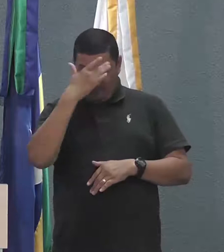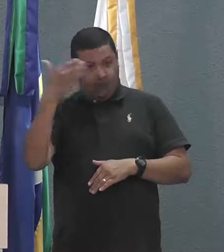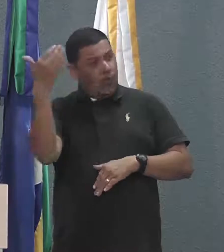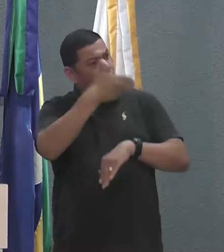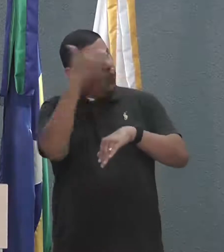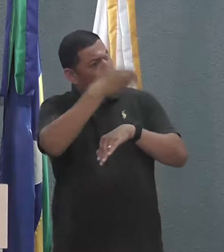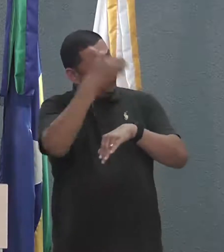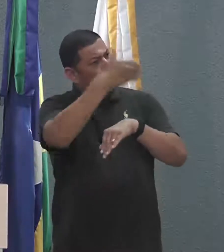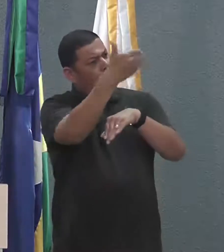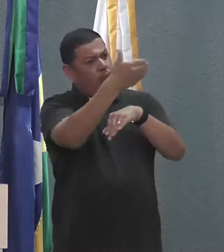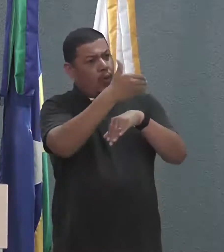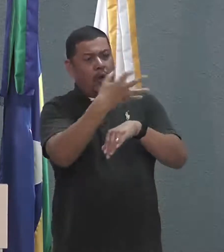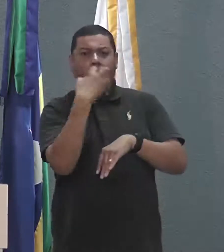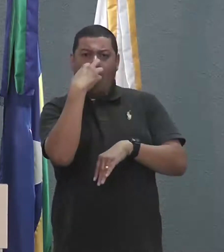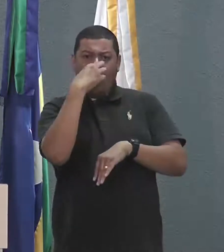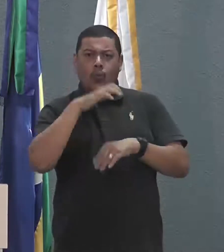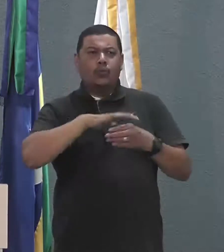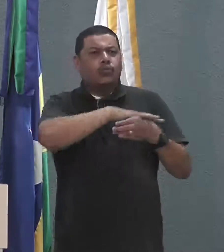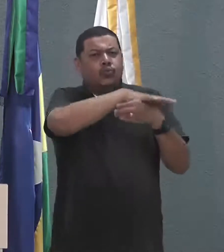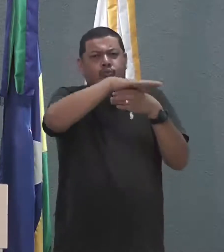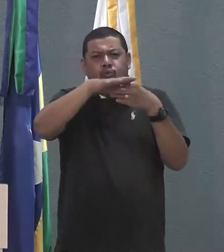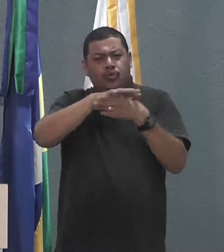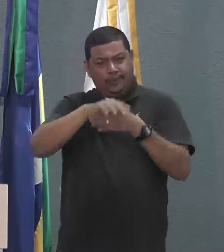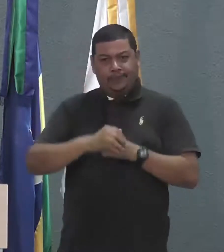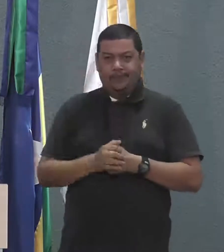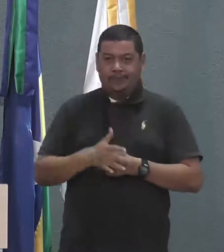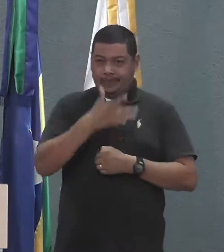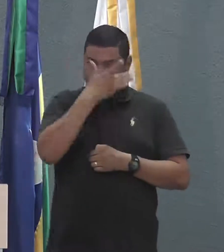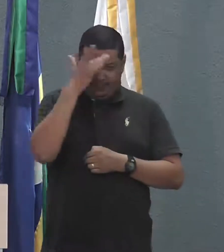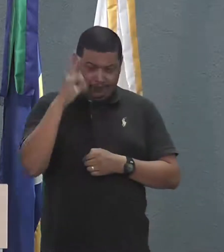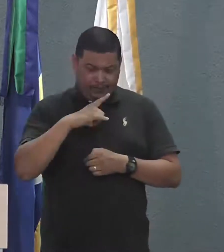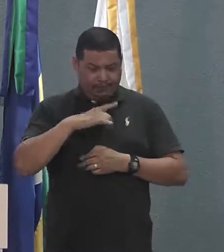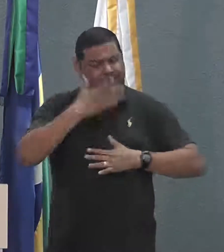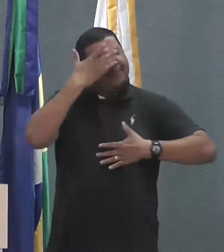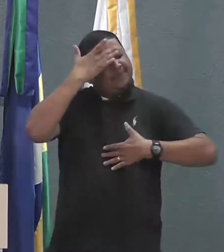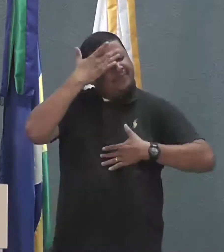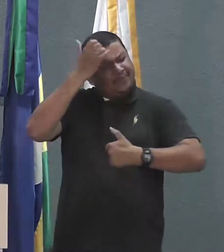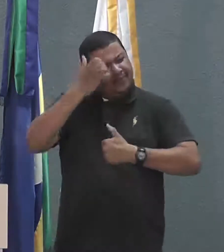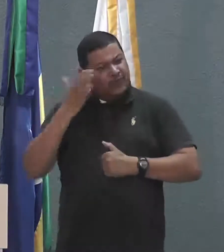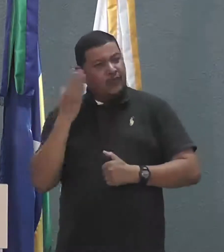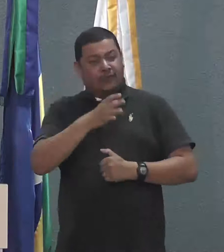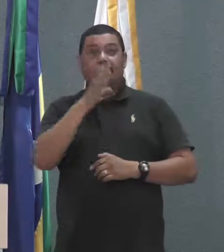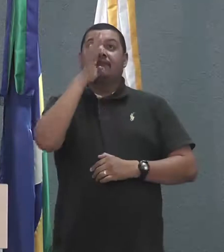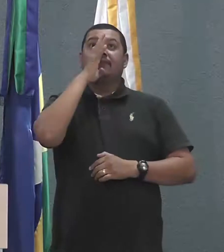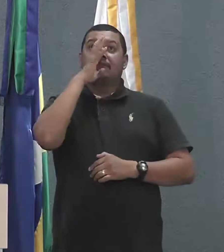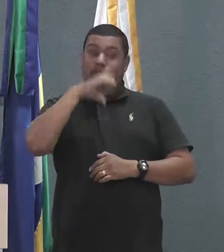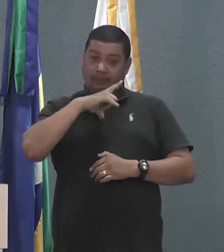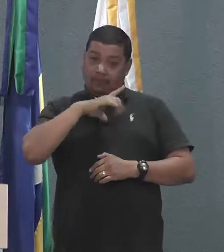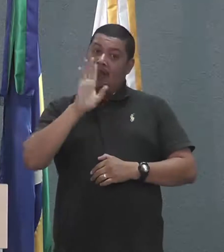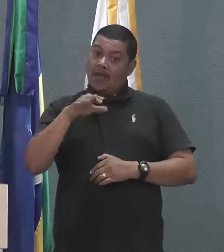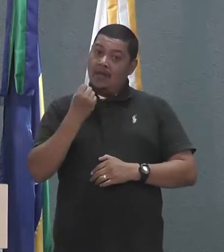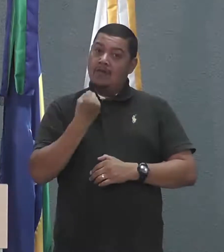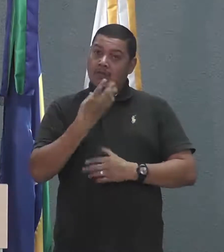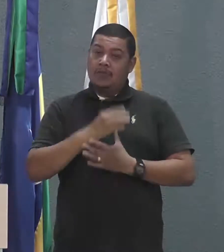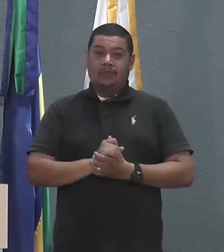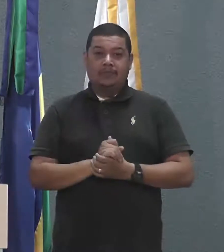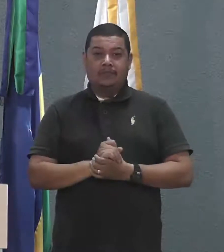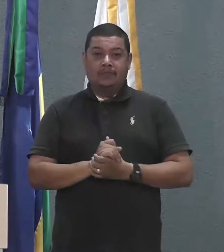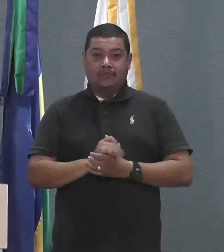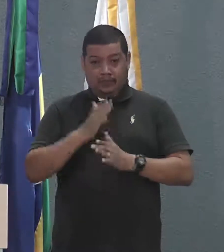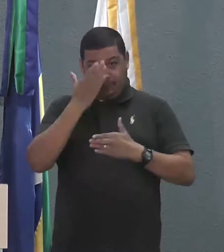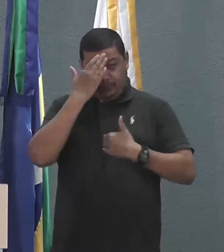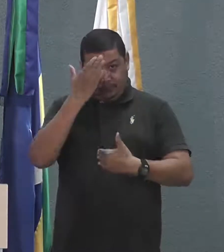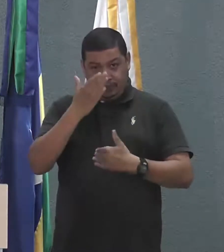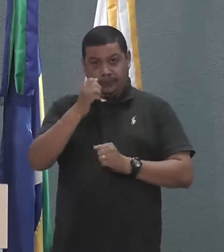presente. Os fervorosos, pessoas de fé, foram lá prestigiar. Isso é muito bom. Muito